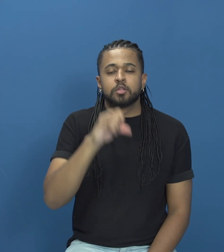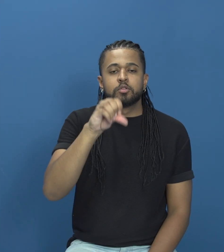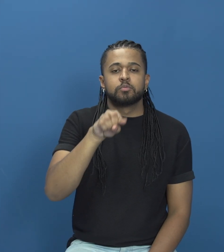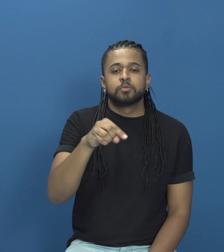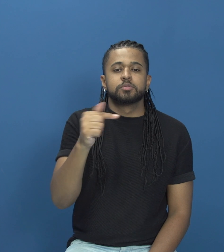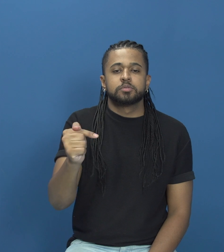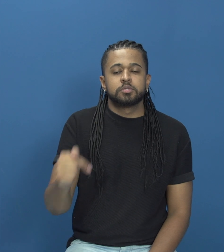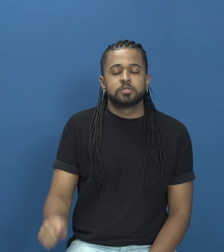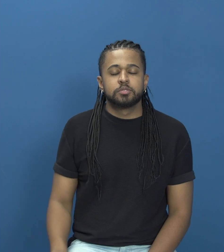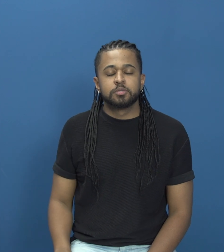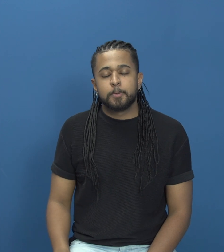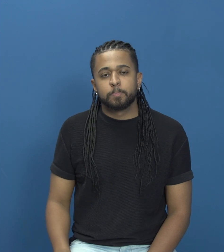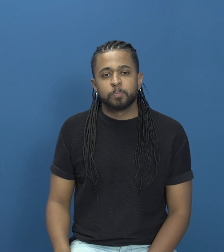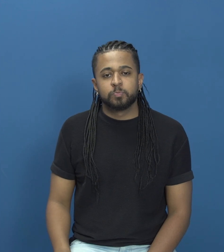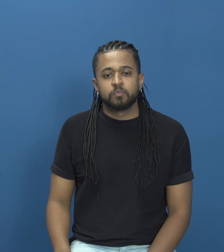9.7.